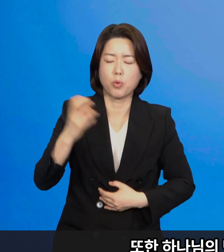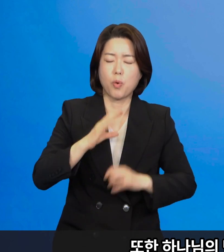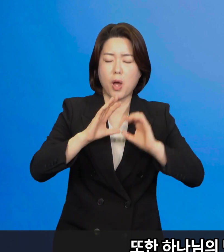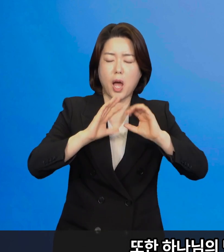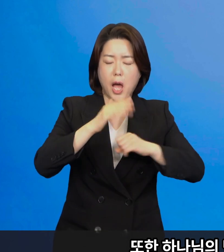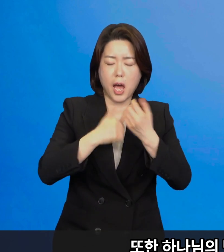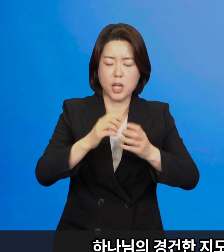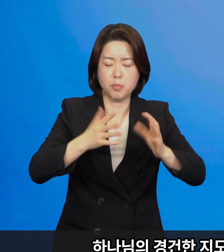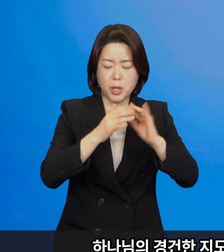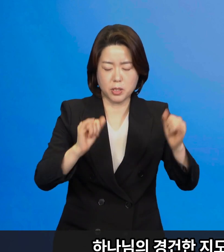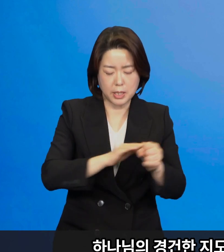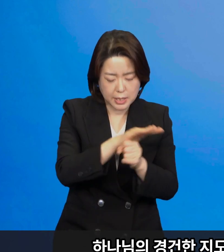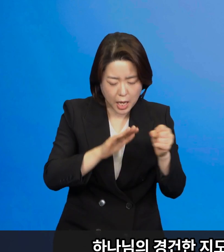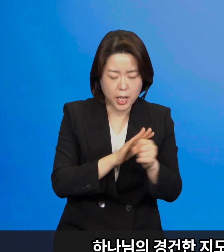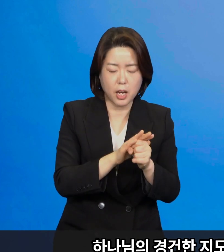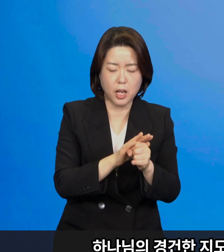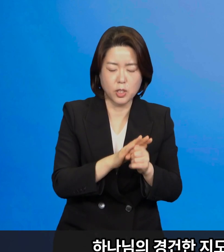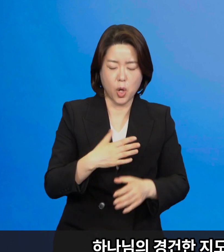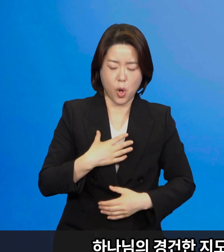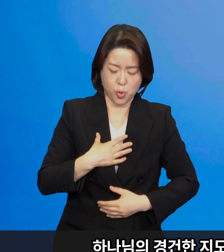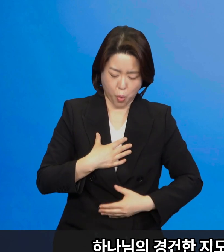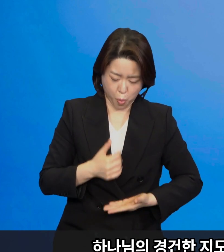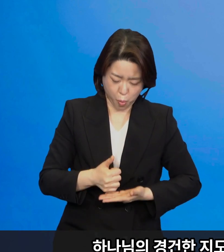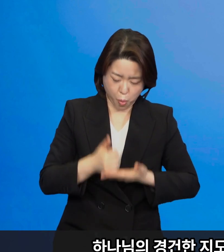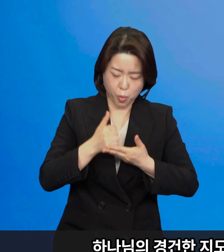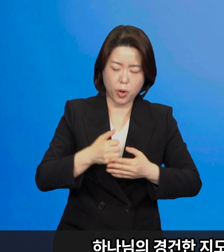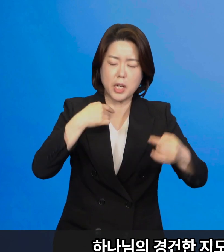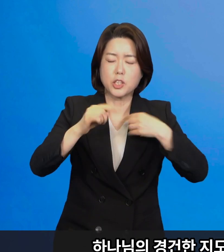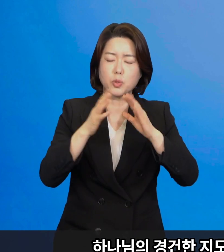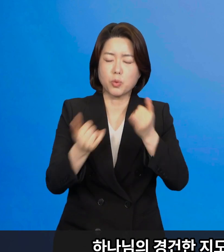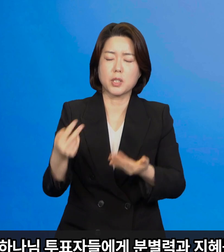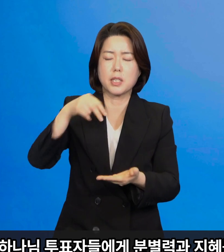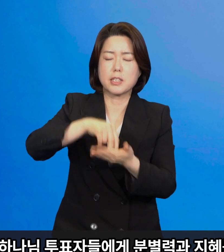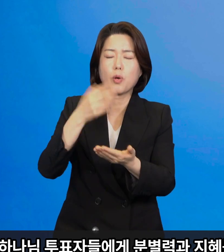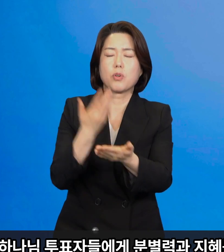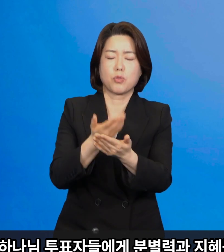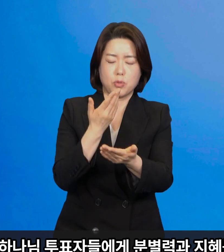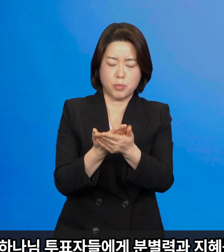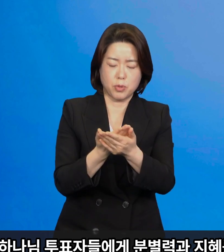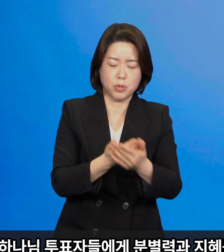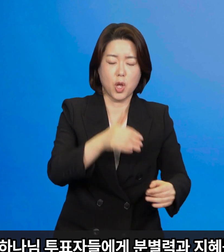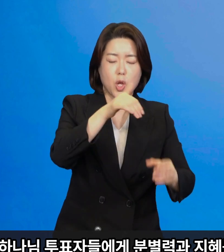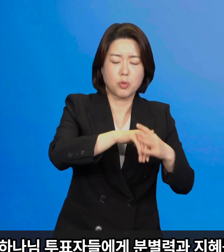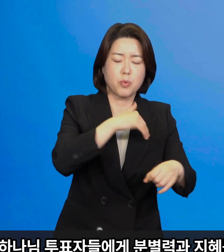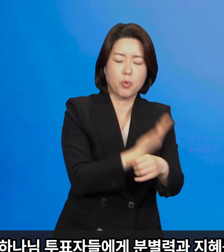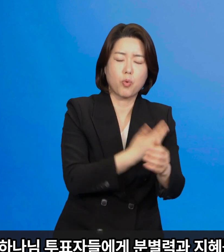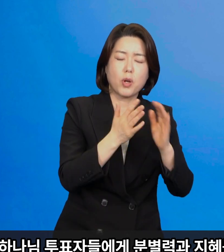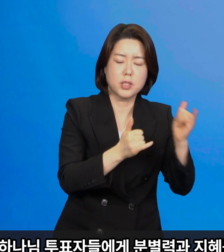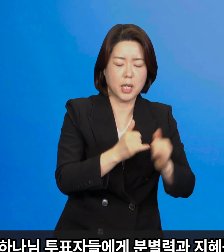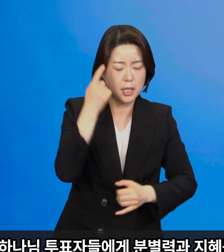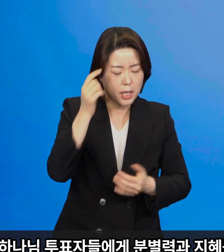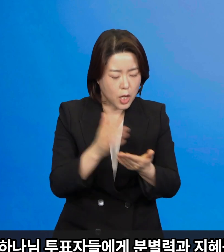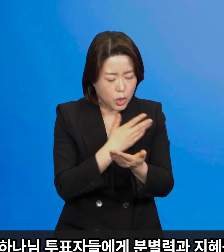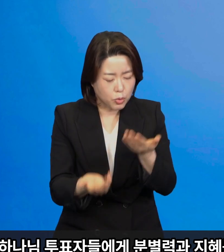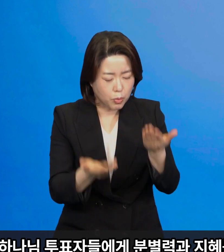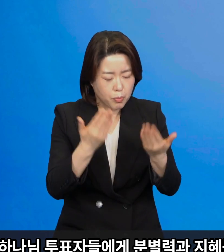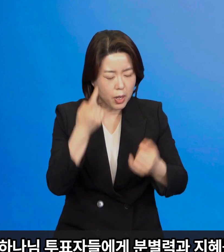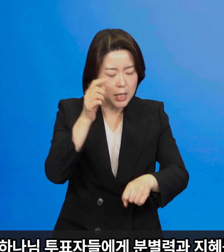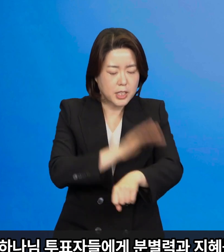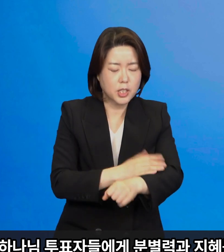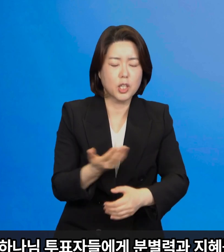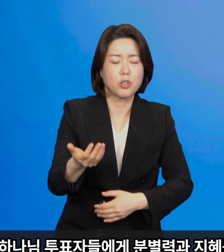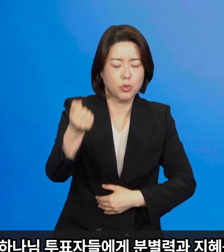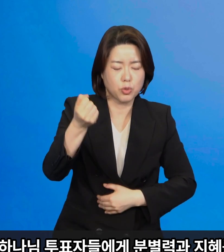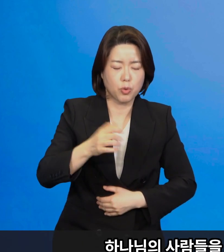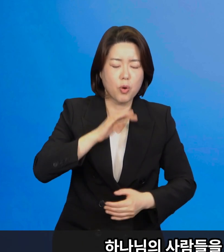백성들을 사랑하는 하나님의 경건한 지도자들을 세워 주시옵소서. 하나님, 투표자들에게 분별력과 지혜를 더하여 주셔서 속지